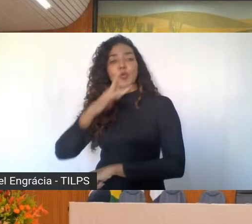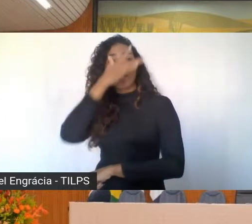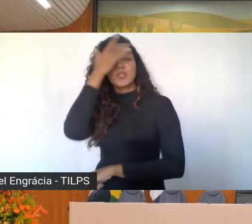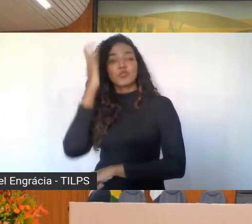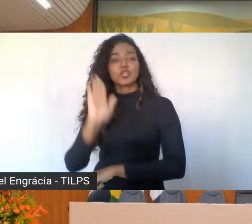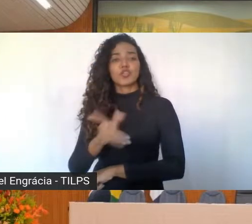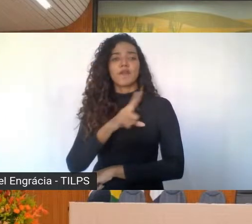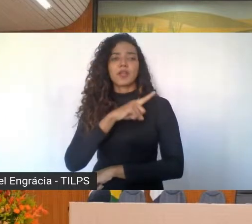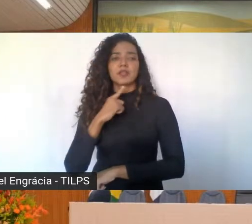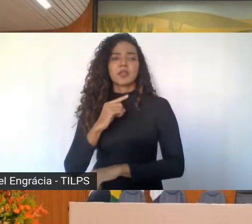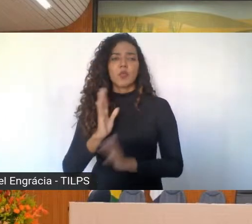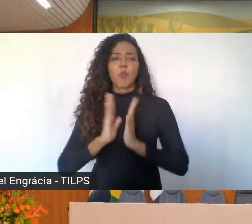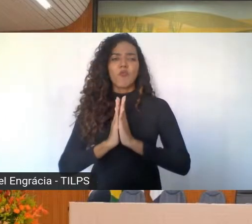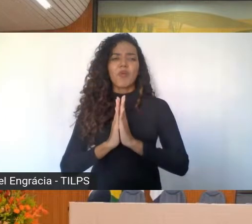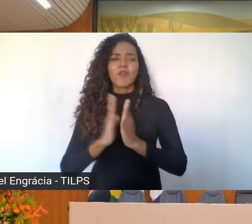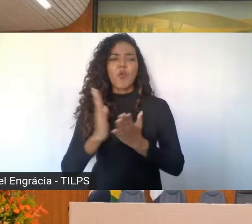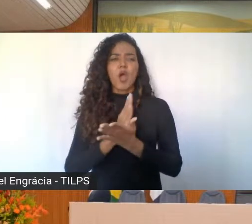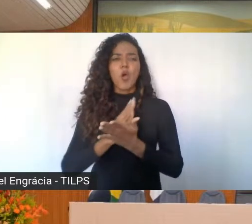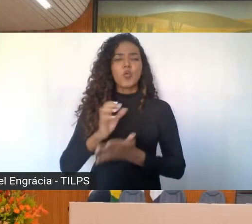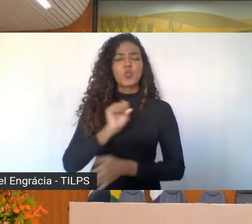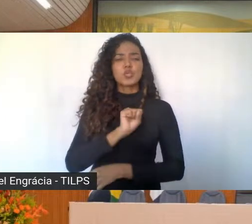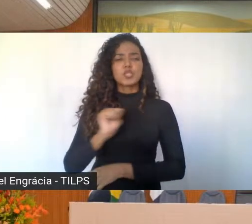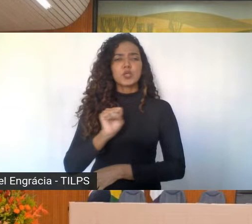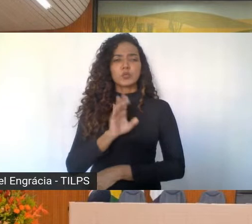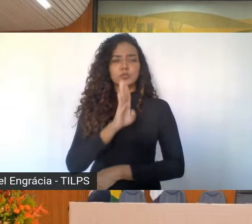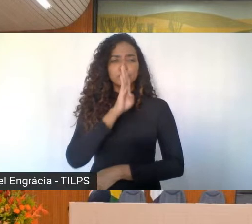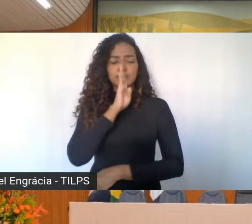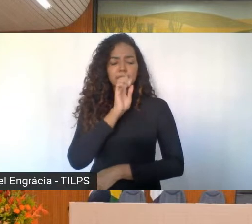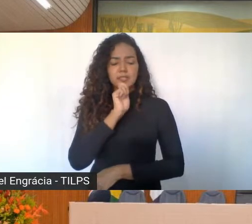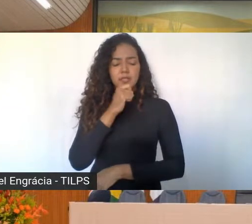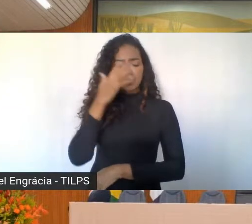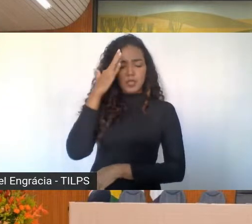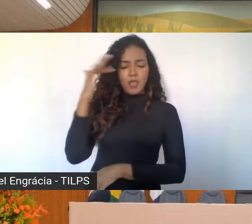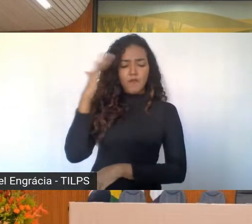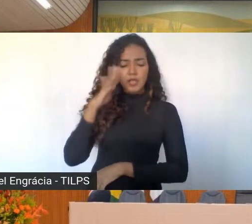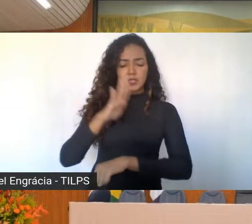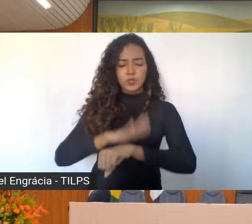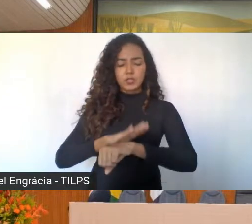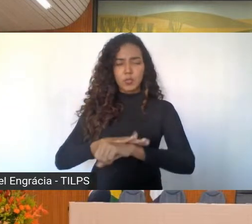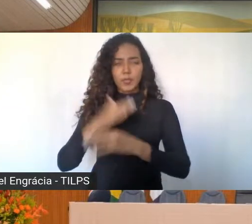alguns segundos de silêncio e reflexão nesse momento. Obrigado.